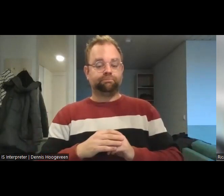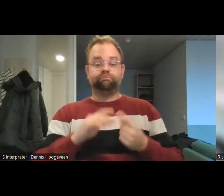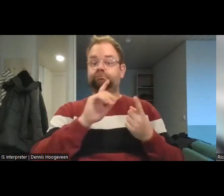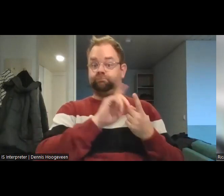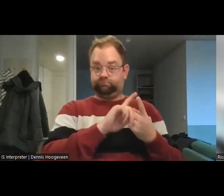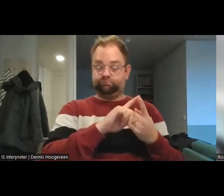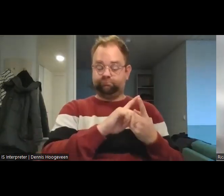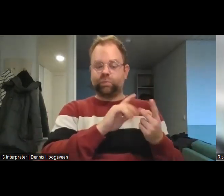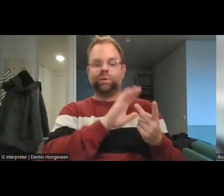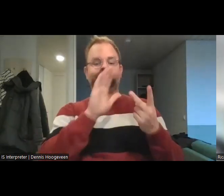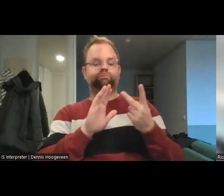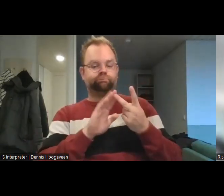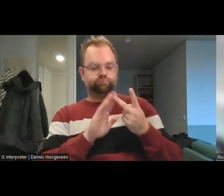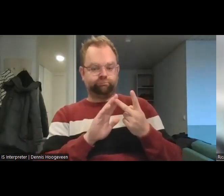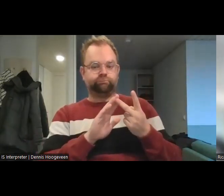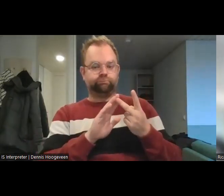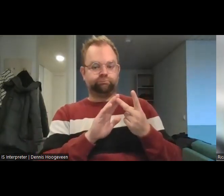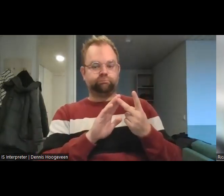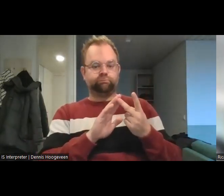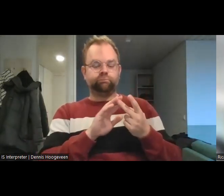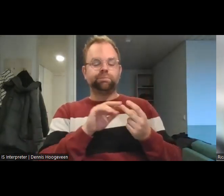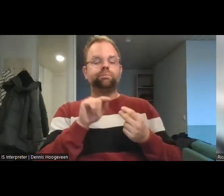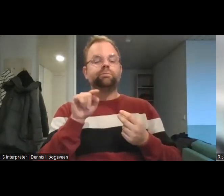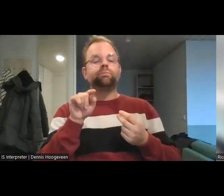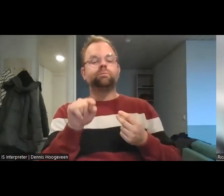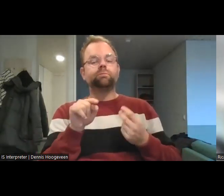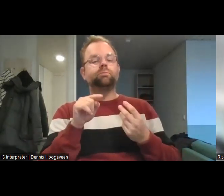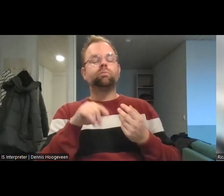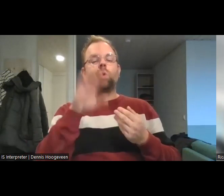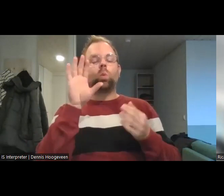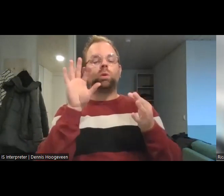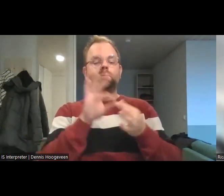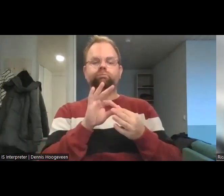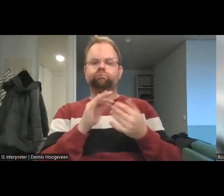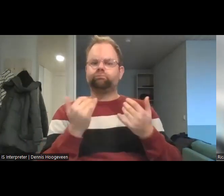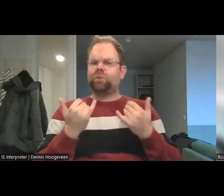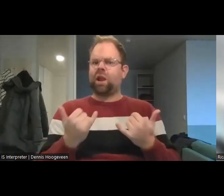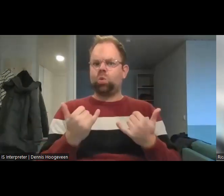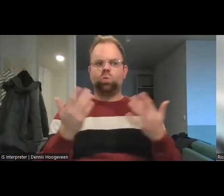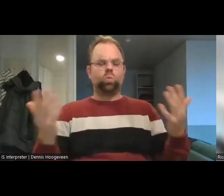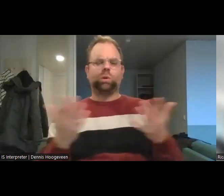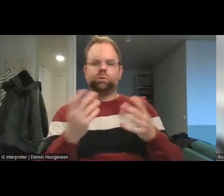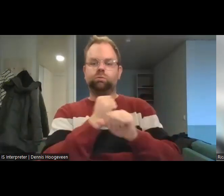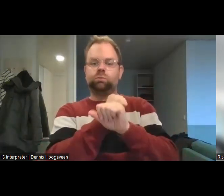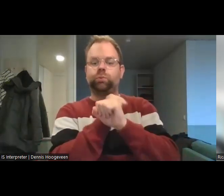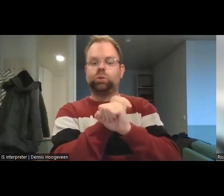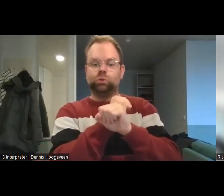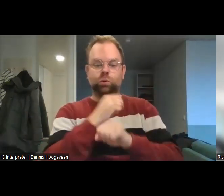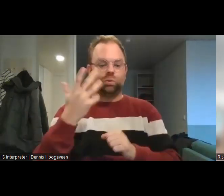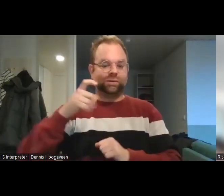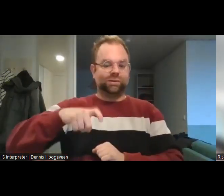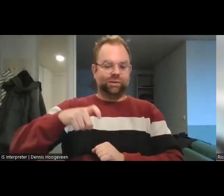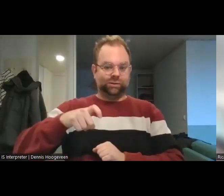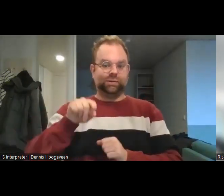domaine qui porte sur les besoins de protection immédiate, c'est la violence domestique, c'est les